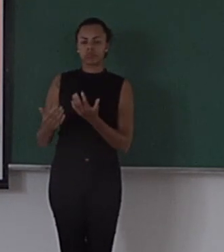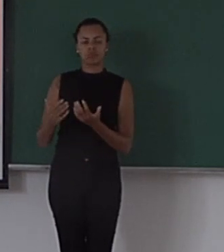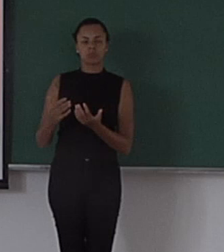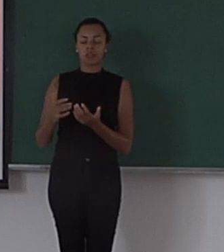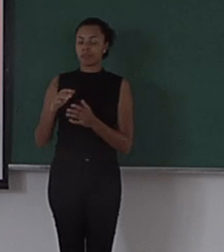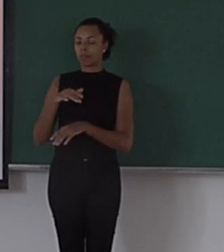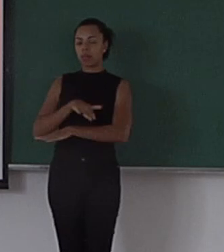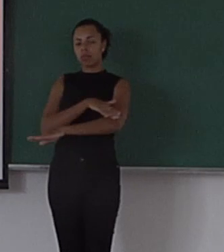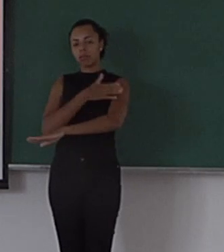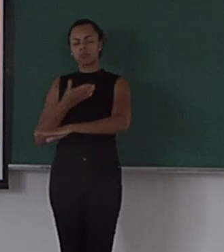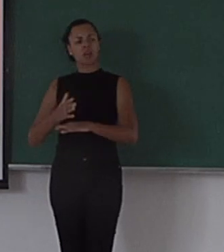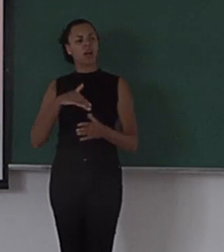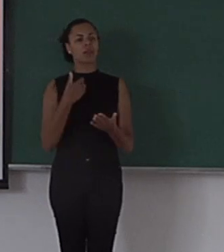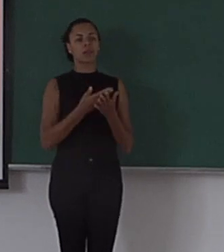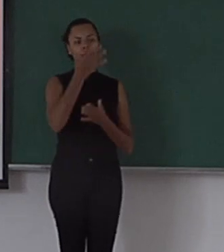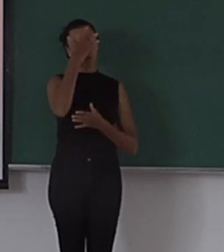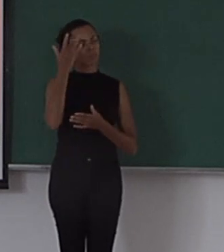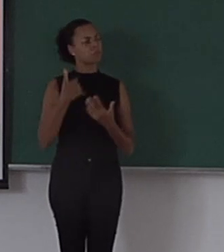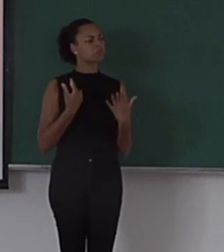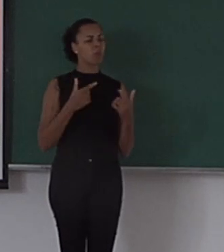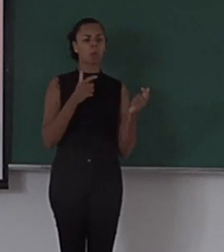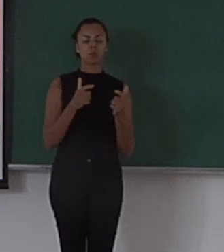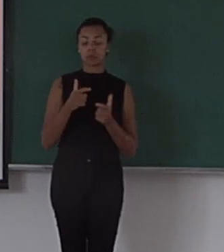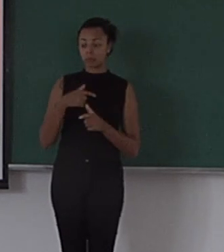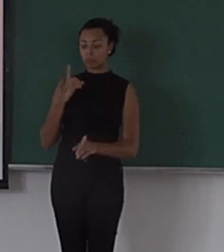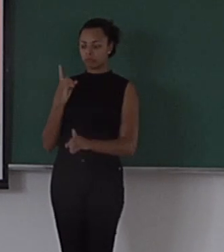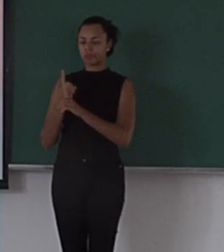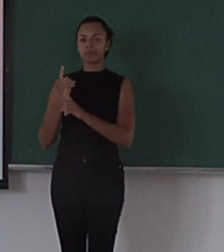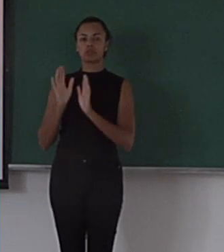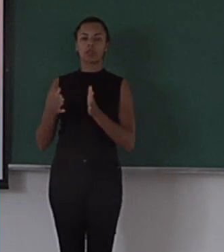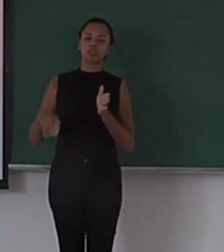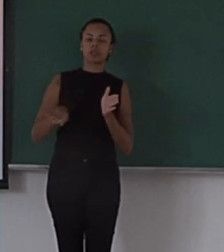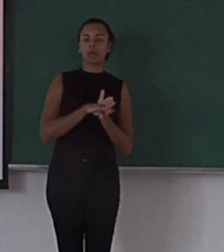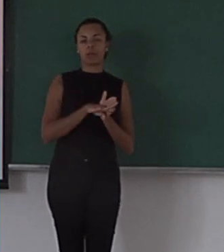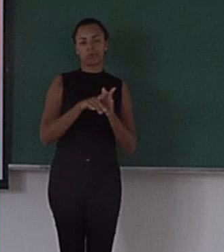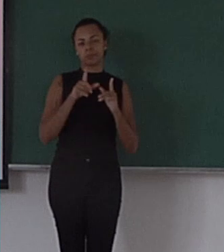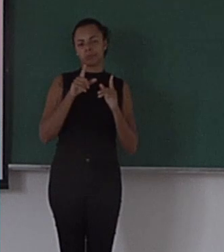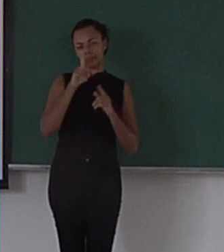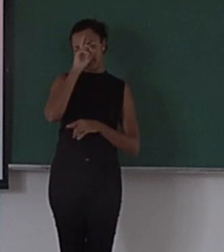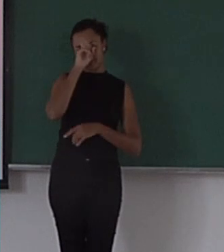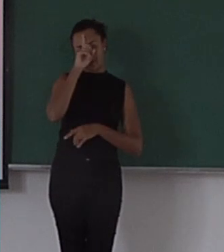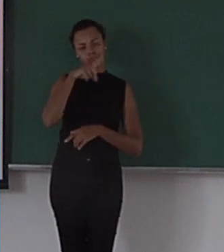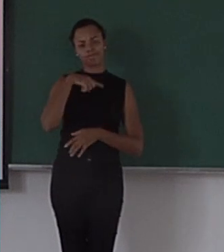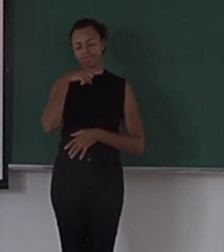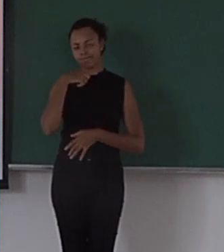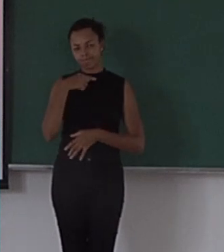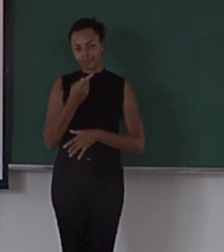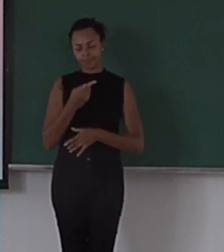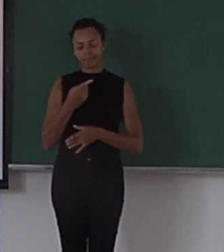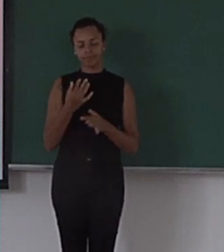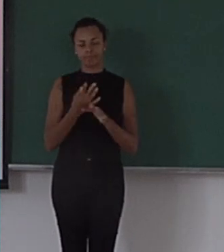dela e tal. Então ela já chegou com esse nível de carbonização, né, incompatível com a vida, infelizmente. Então, ó, quanto